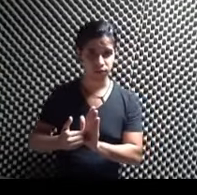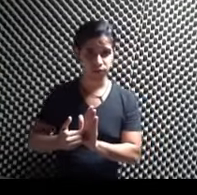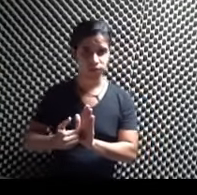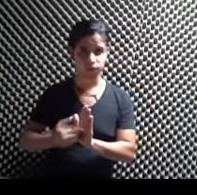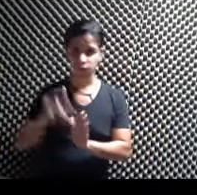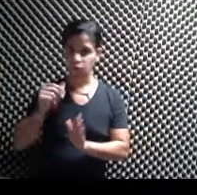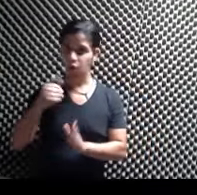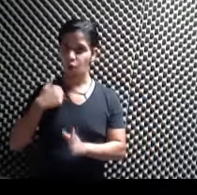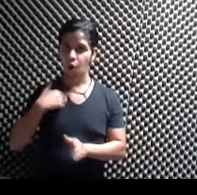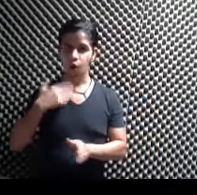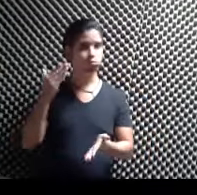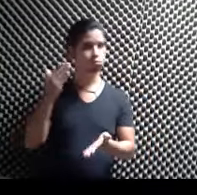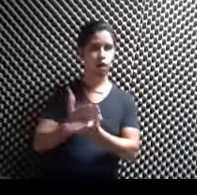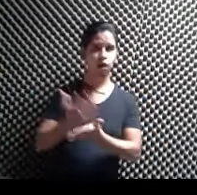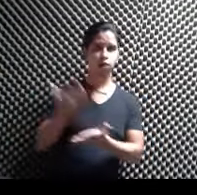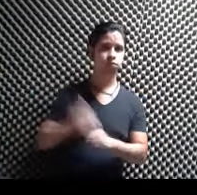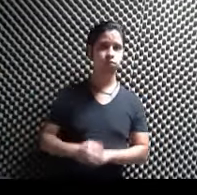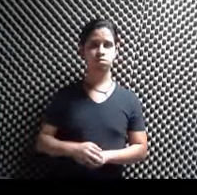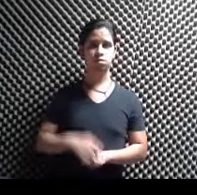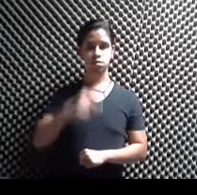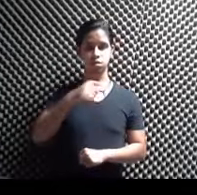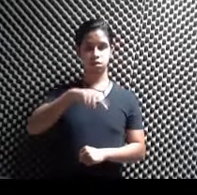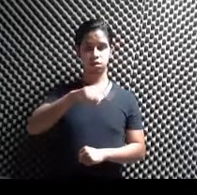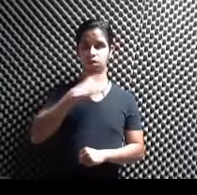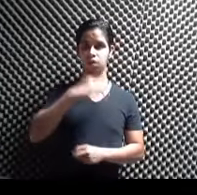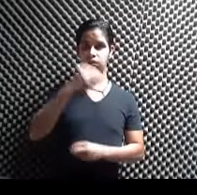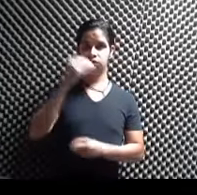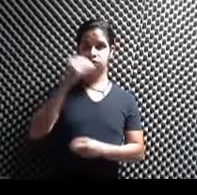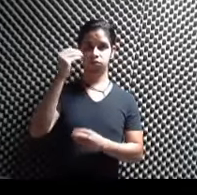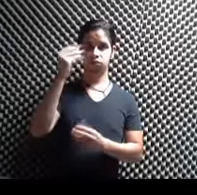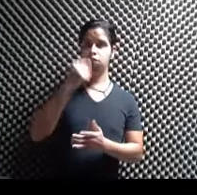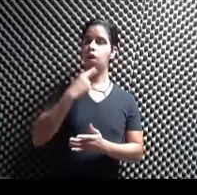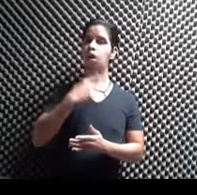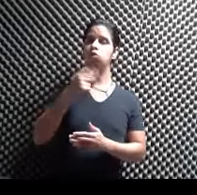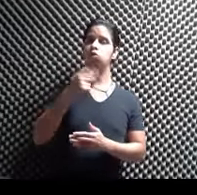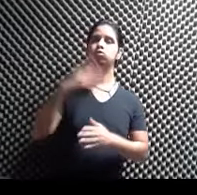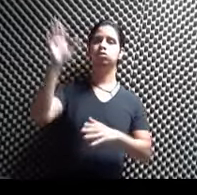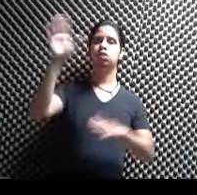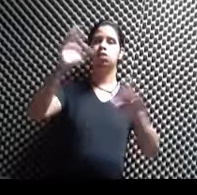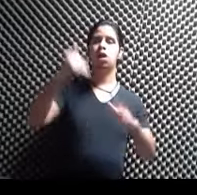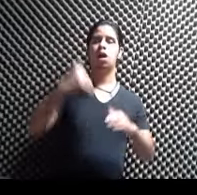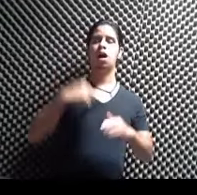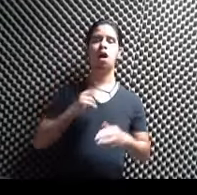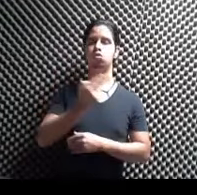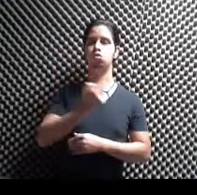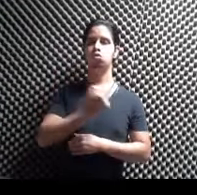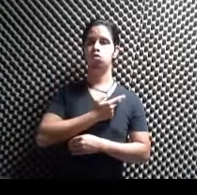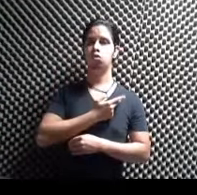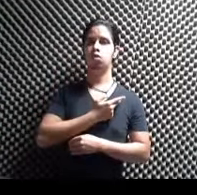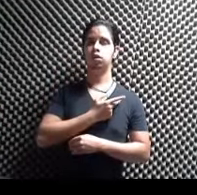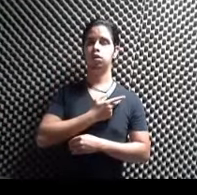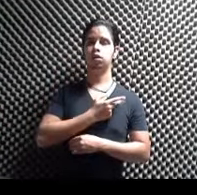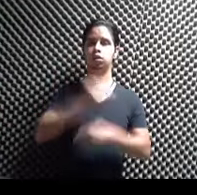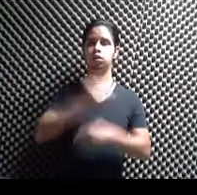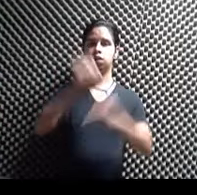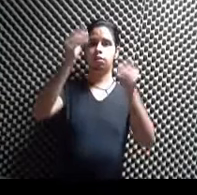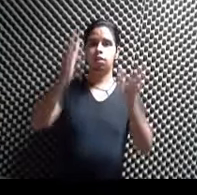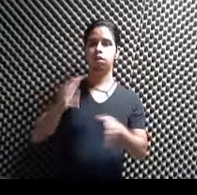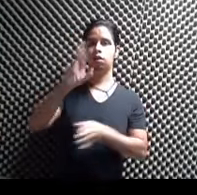Cada 2 años. Y además, esta cápsula de hoy es un saludo a nuestra maestra, Reina Santiago, nuestra